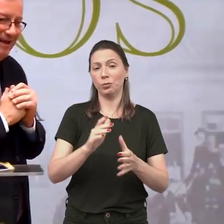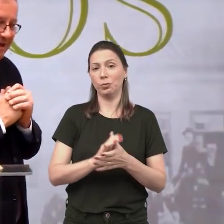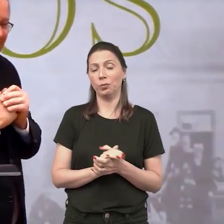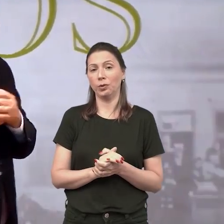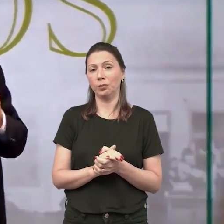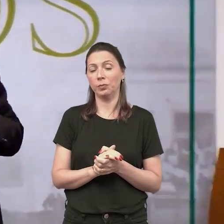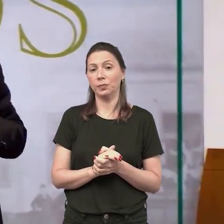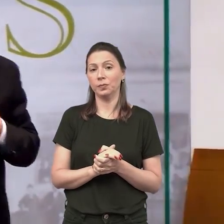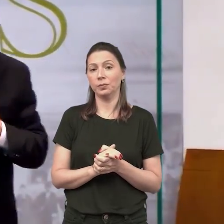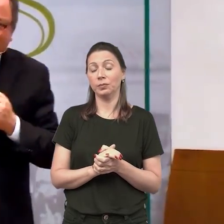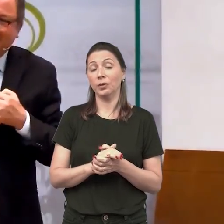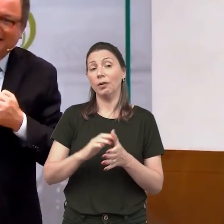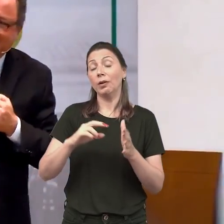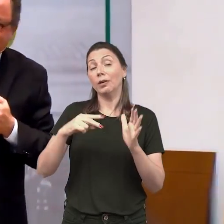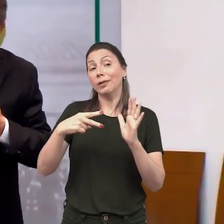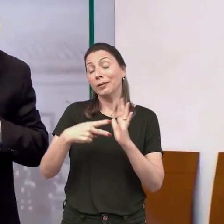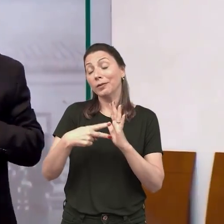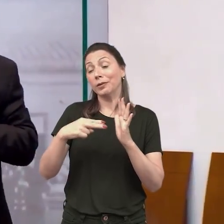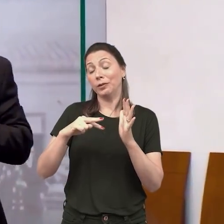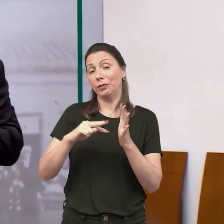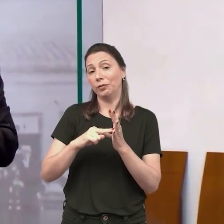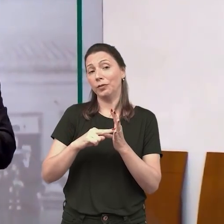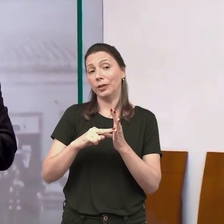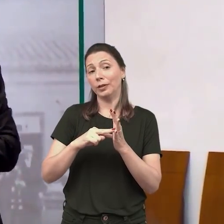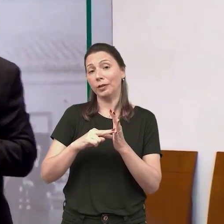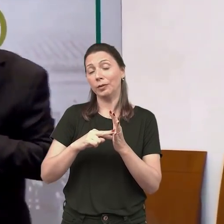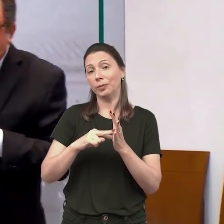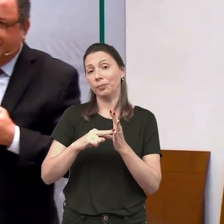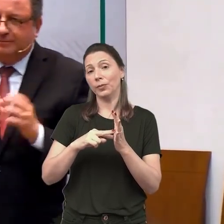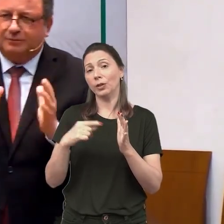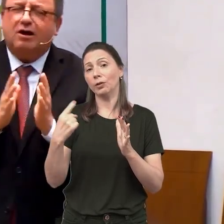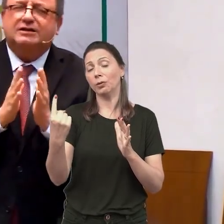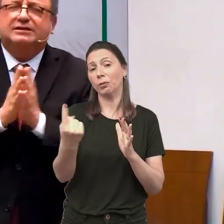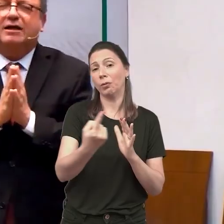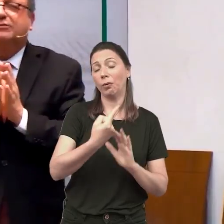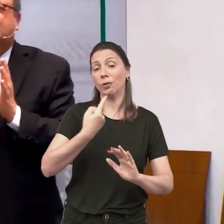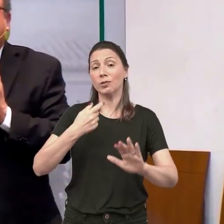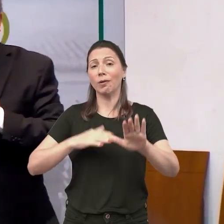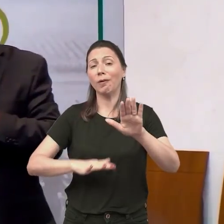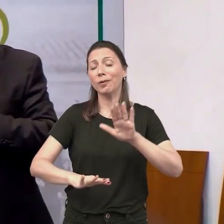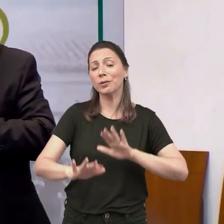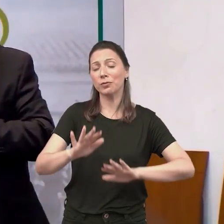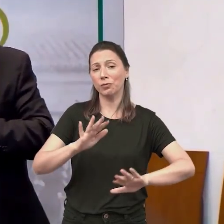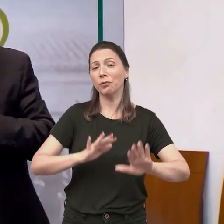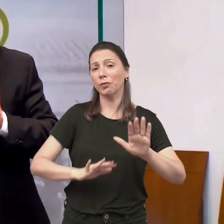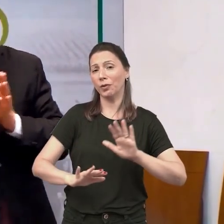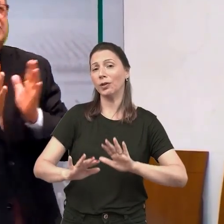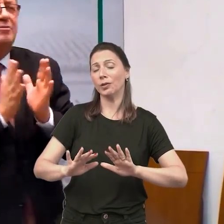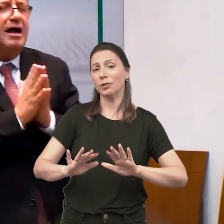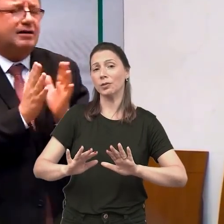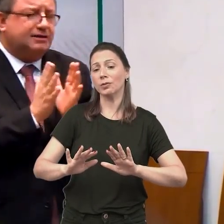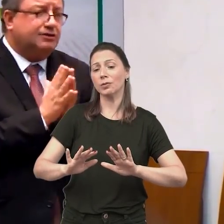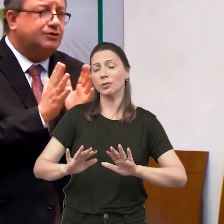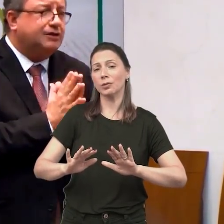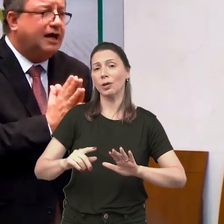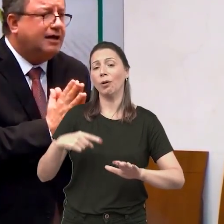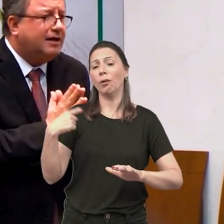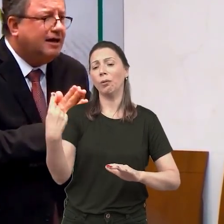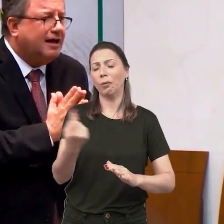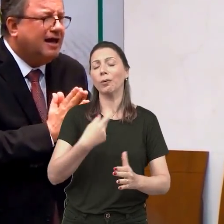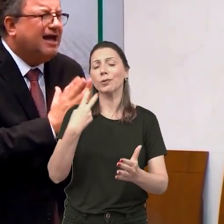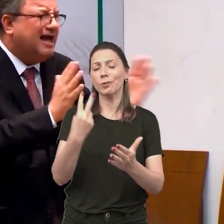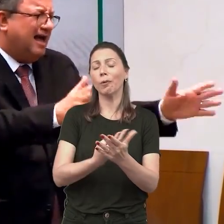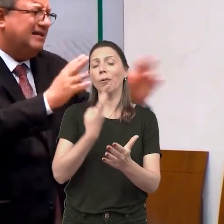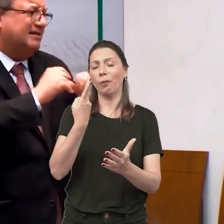Hein? Significa que eu e você, nós não estamos isentos de tomar decisões o